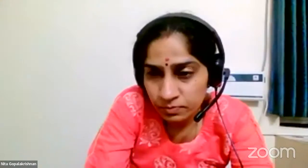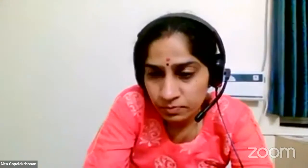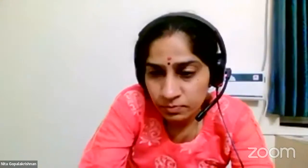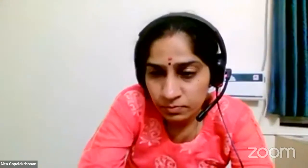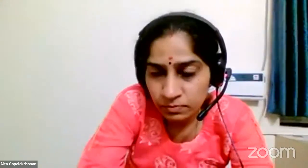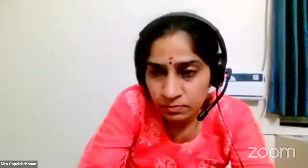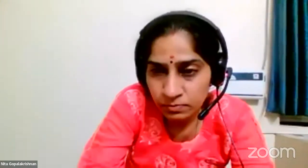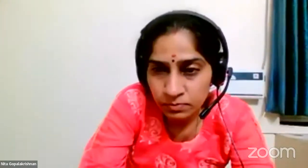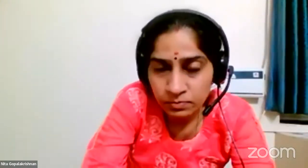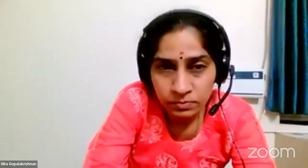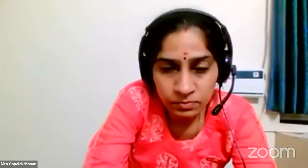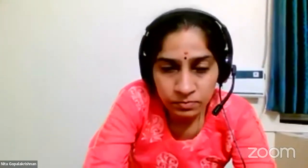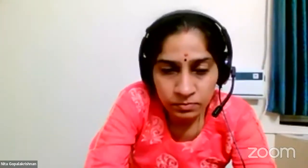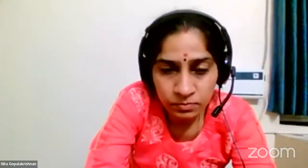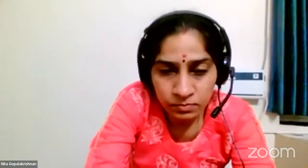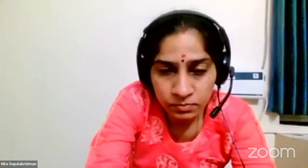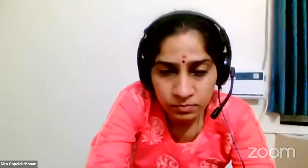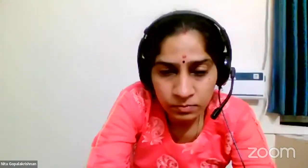वैश्य,